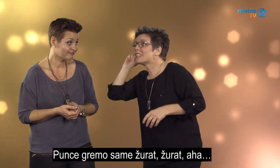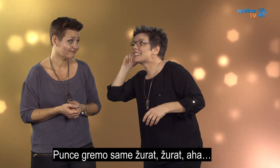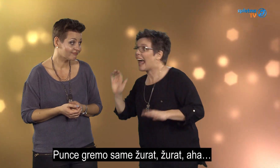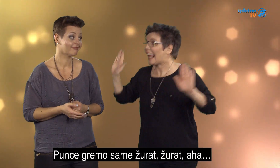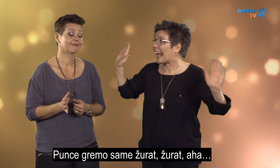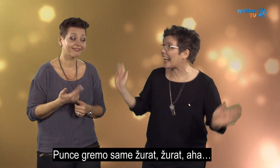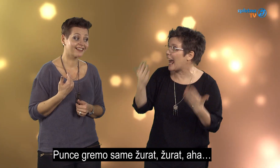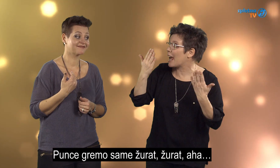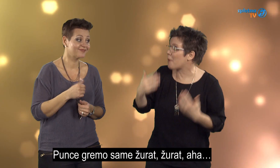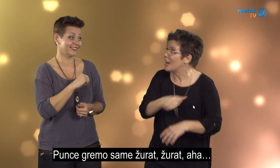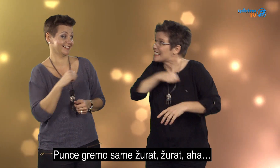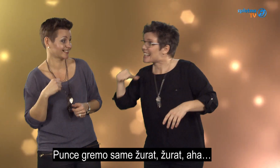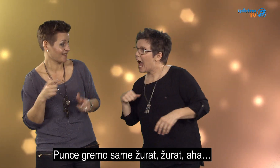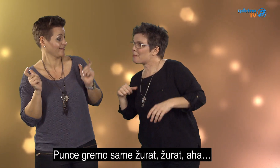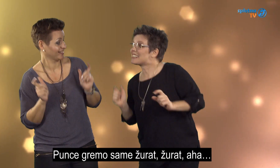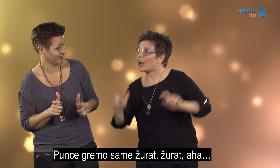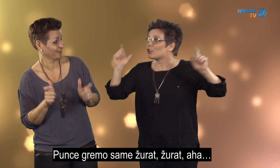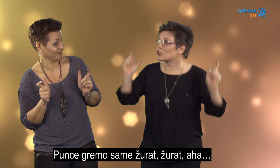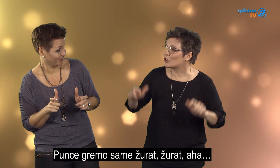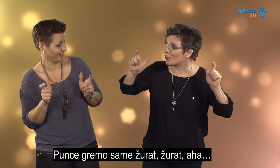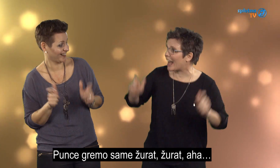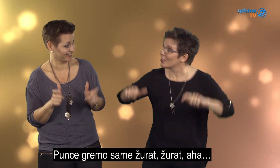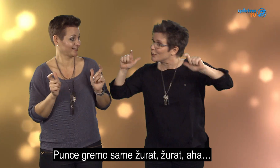Punce, gremo same žurat. Žurat? Aha.